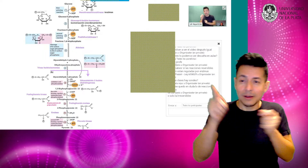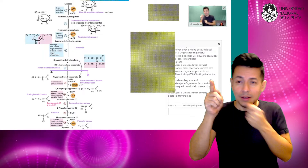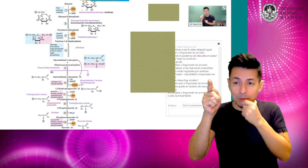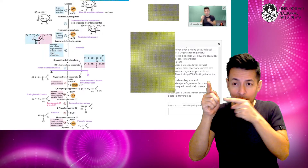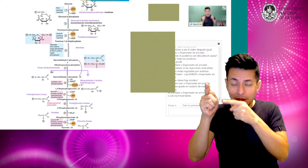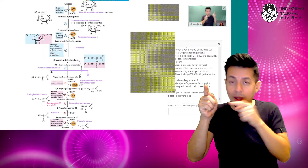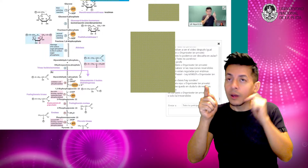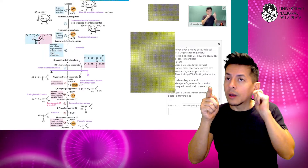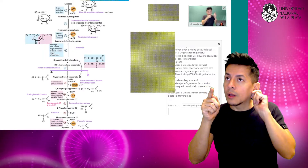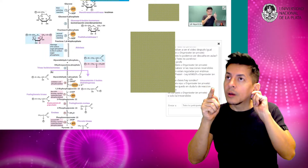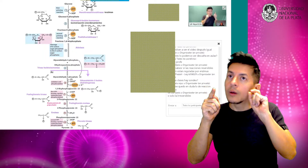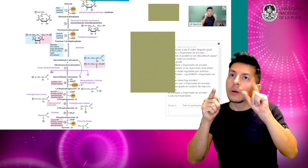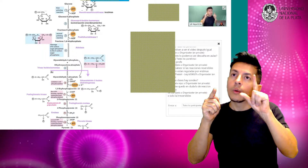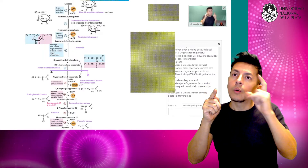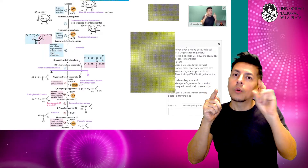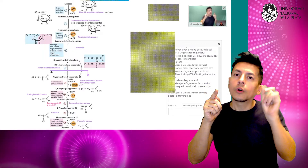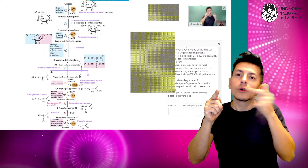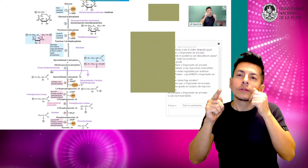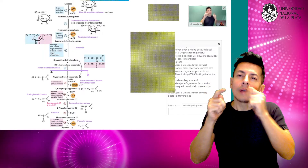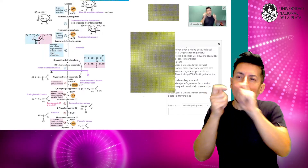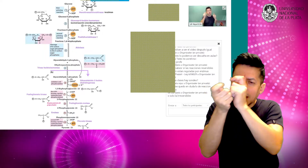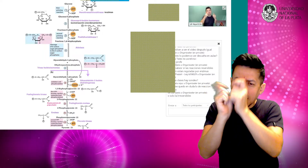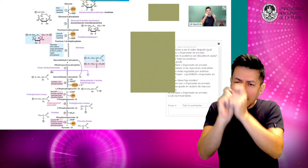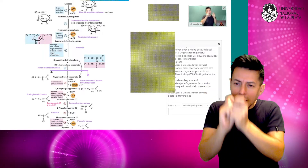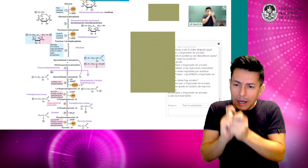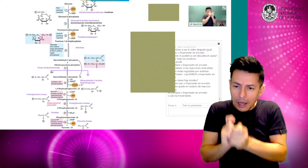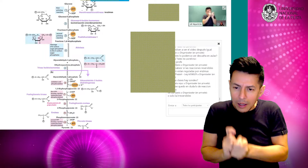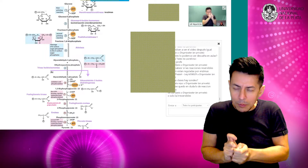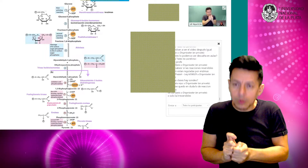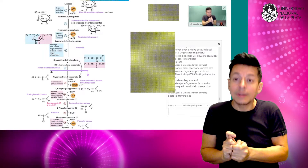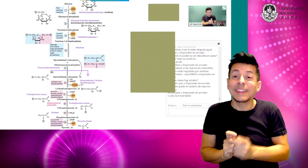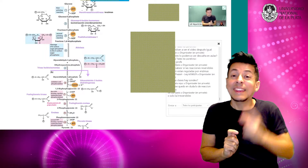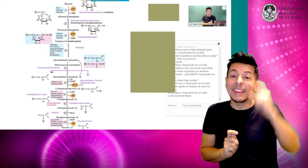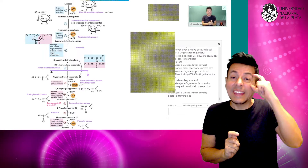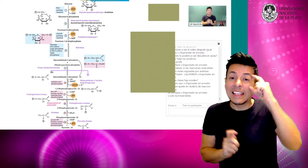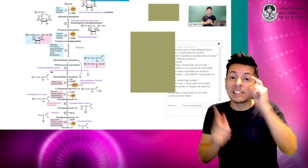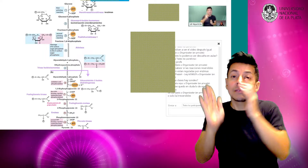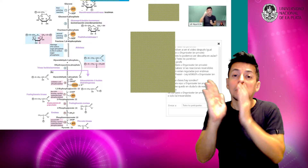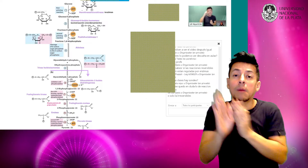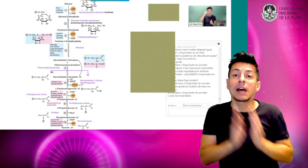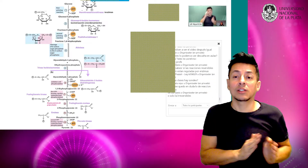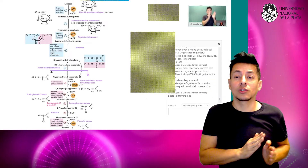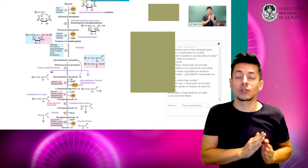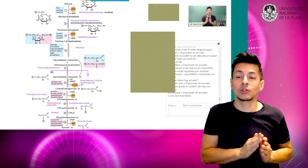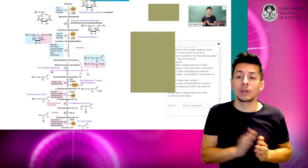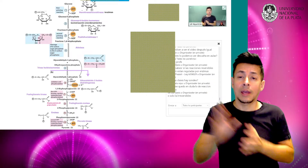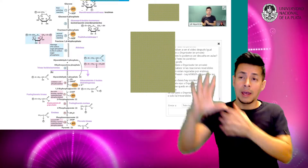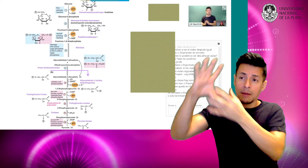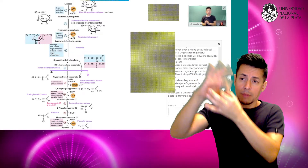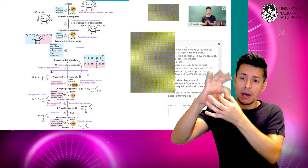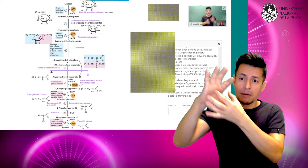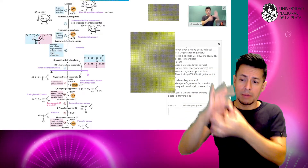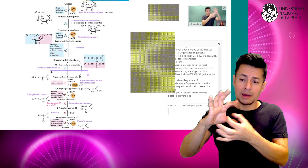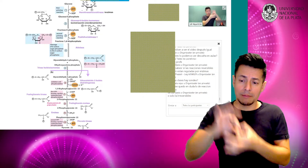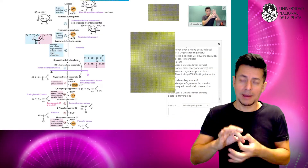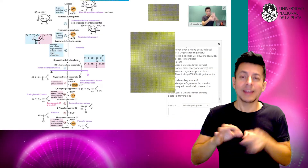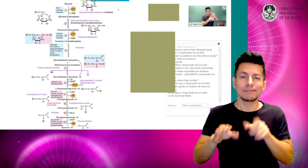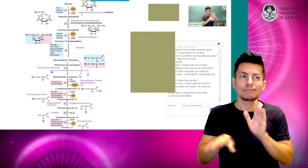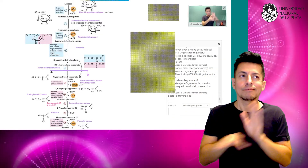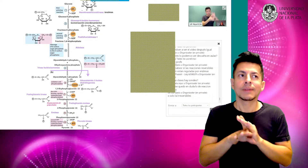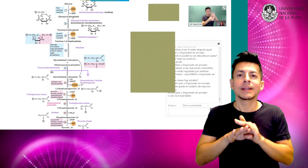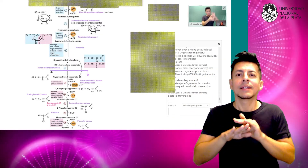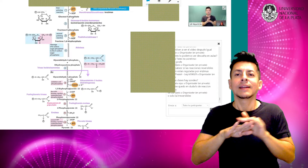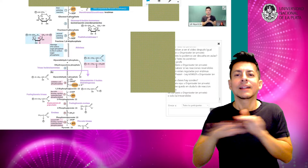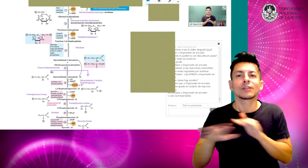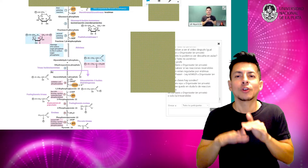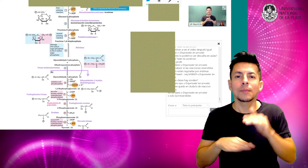químicas, ¿sí? Una vía metabólica son muchas reacciones químicas conectadas entre sí. Un